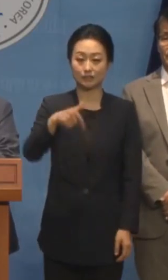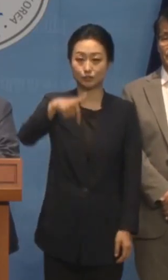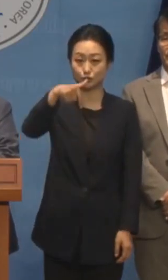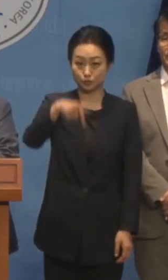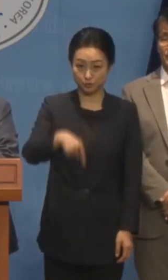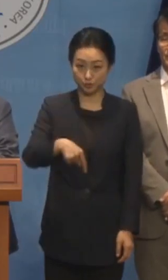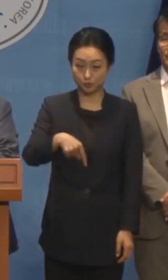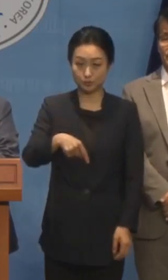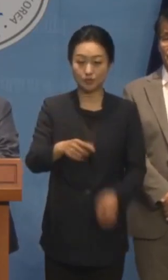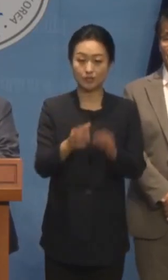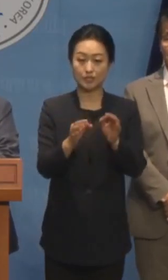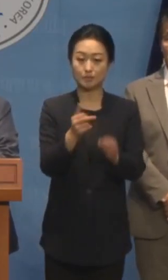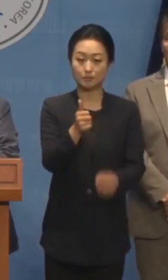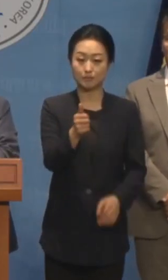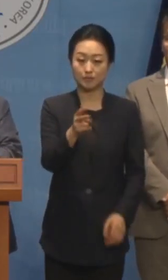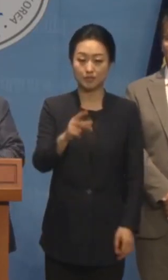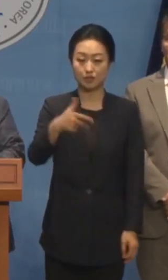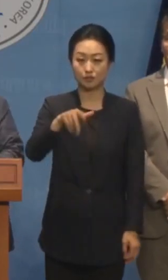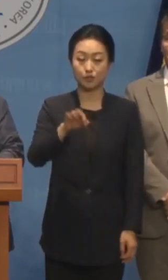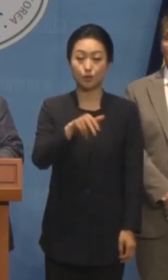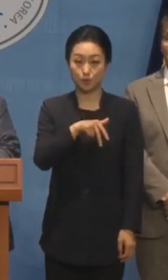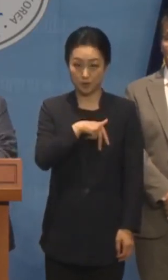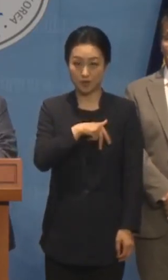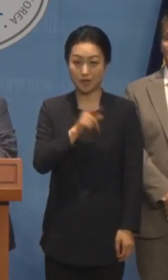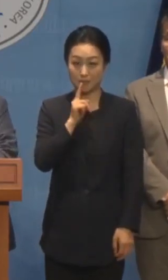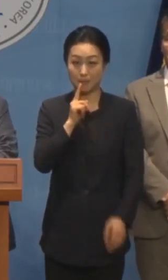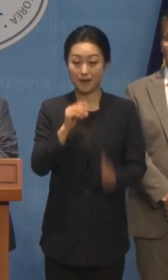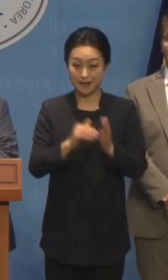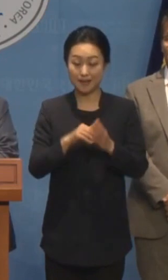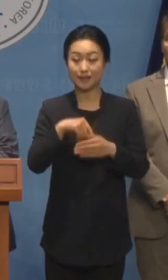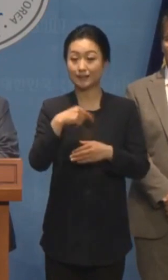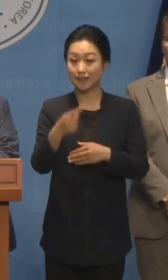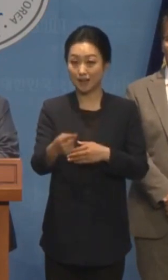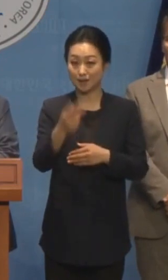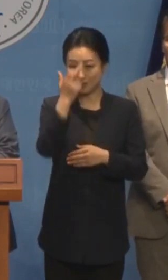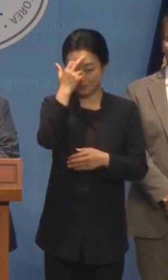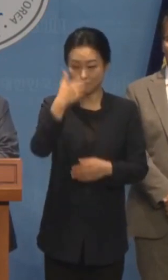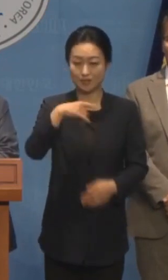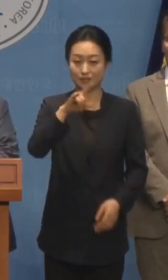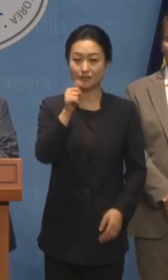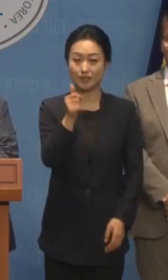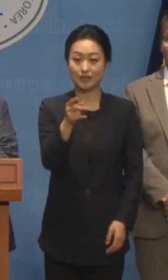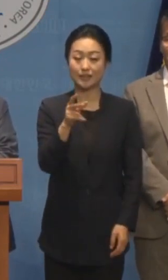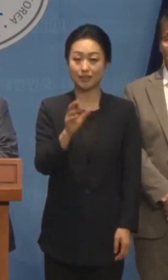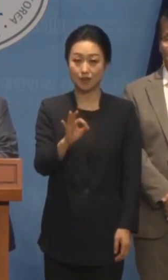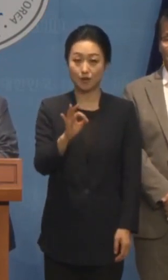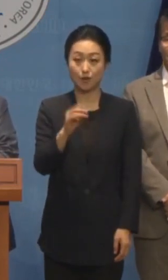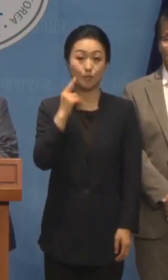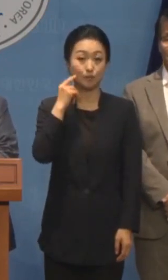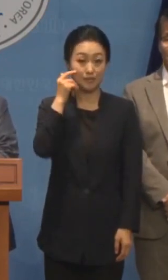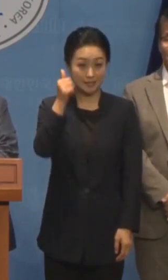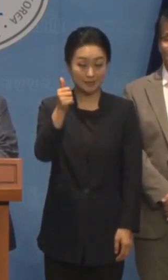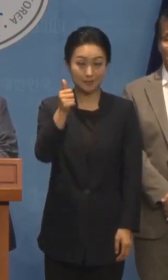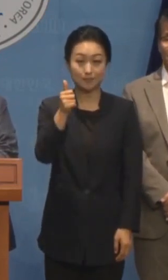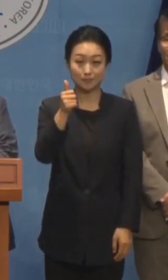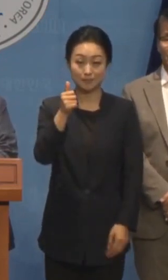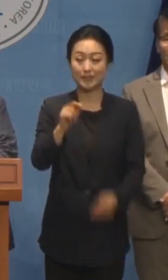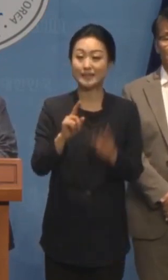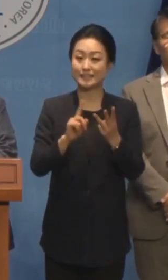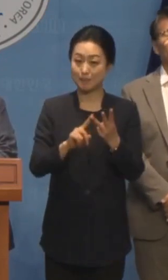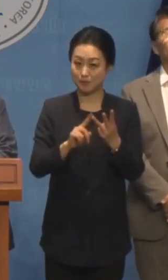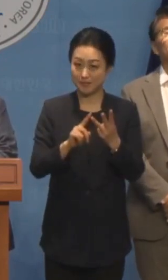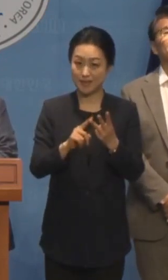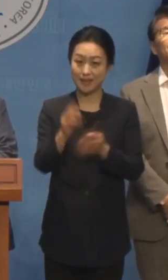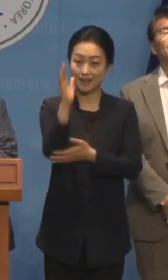김현정 의원님께서 먼저 말씀 주시고 최재형 목사님께서 수사심의위원회 소집권자로서 이 여러